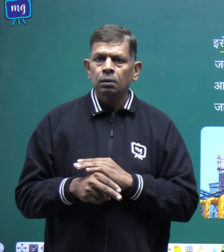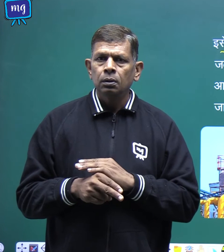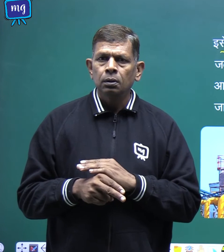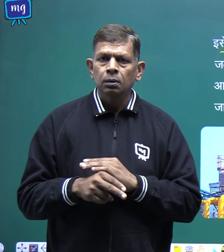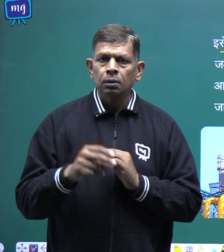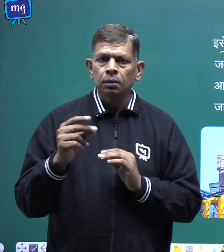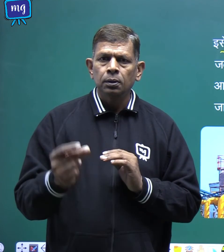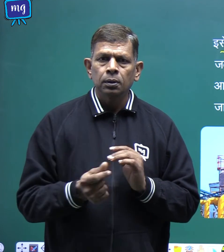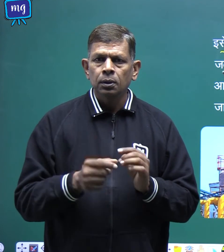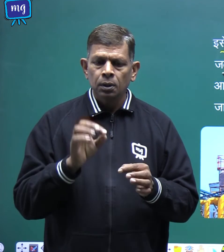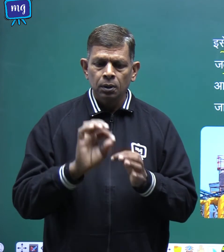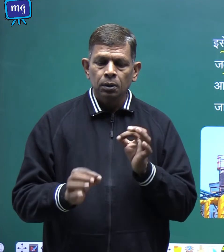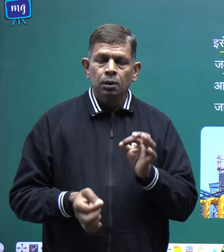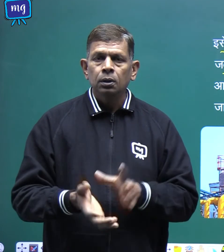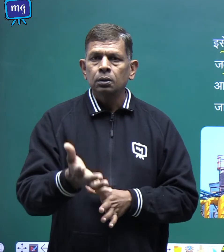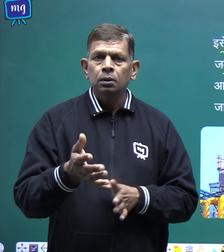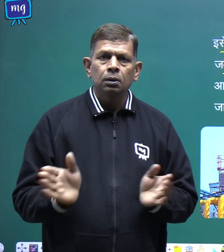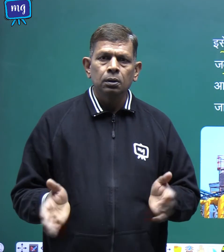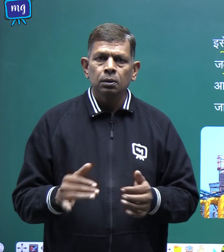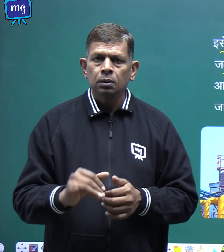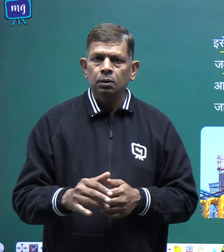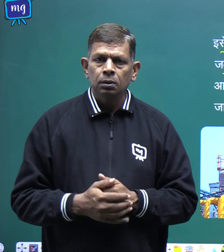सीधा जलाया जा सकता है,